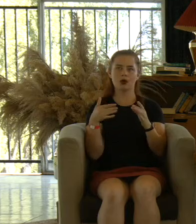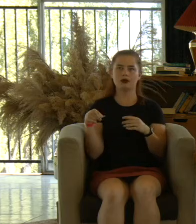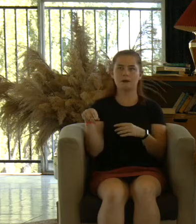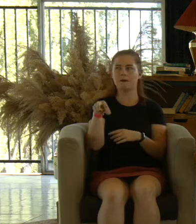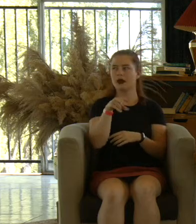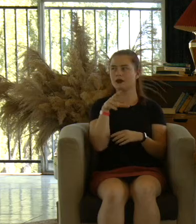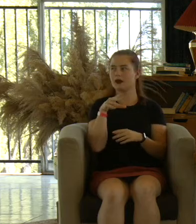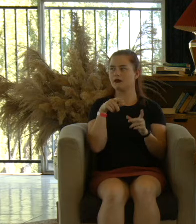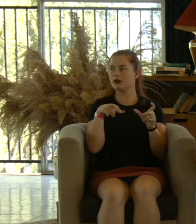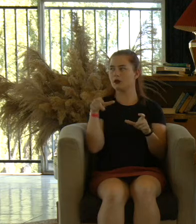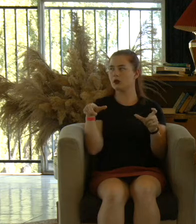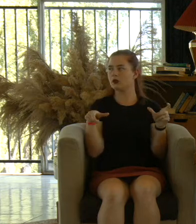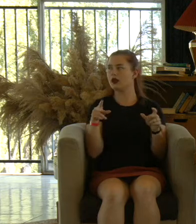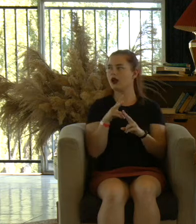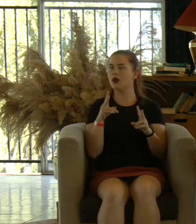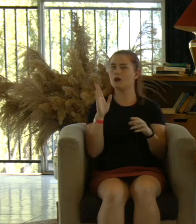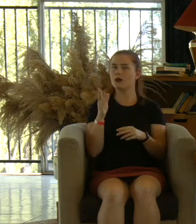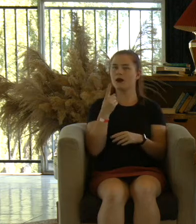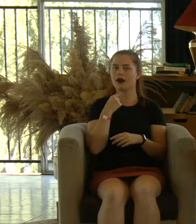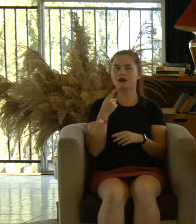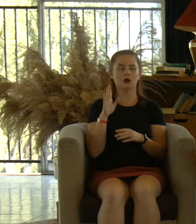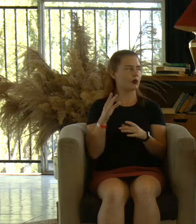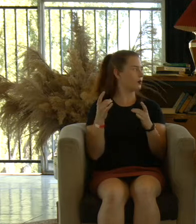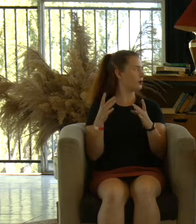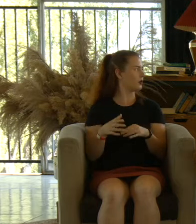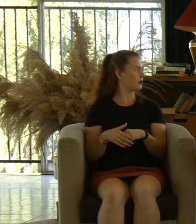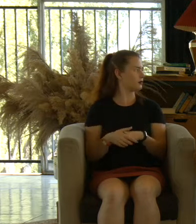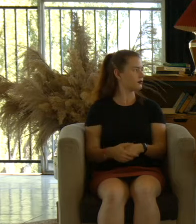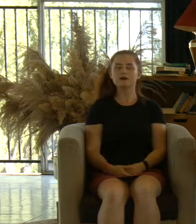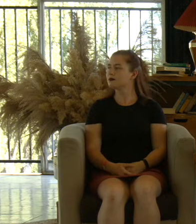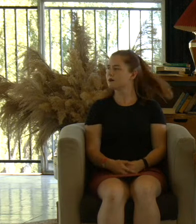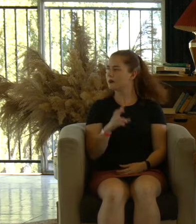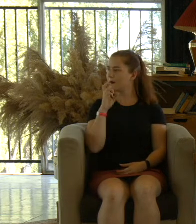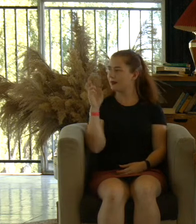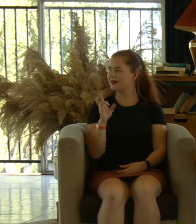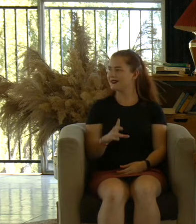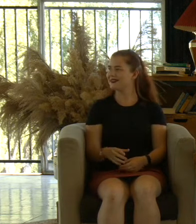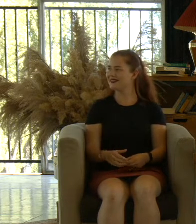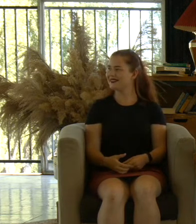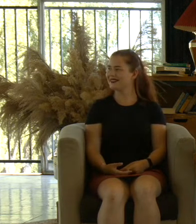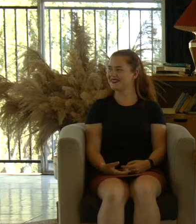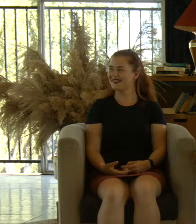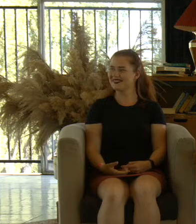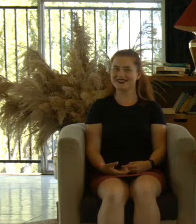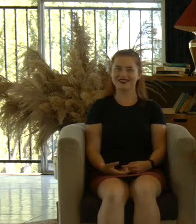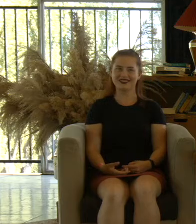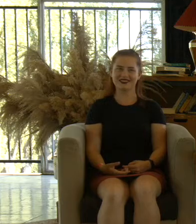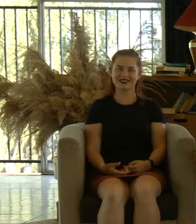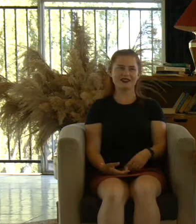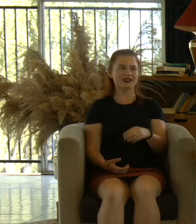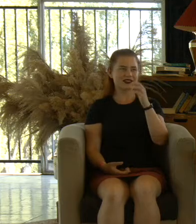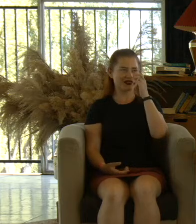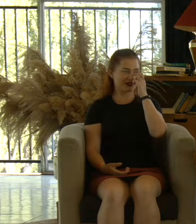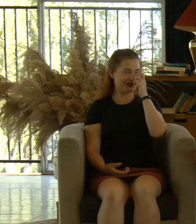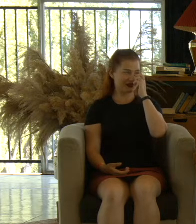вот по тем ребятам, кому подлить красное, это будет проще. Да, так вот будет проще.